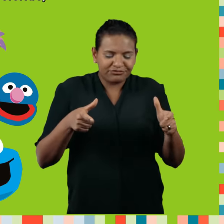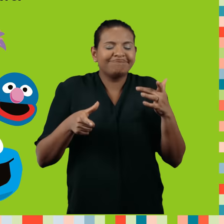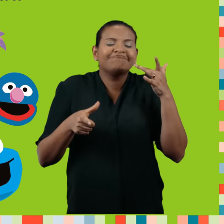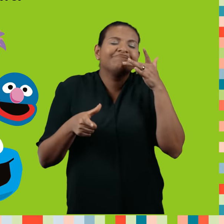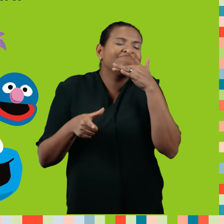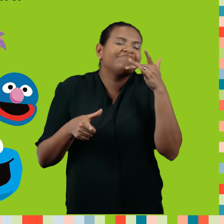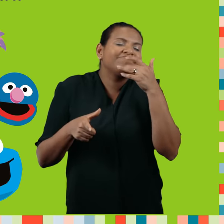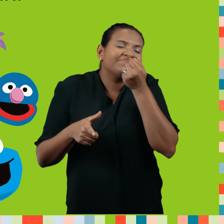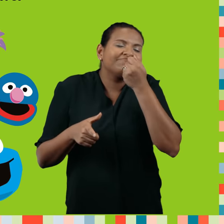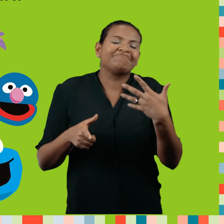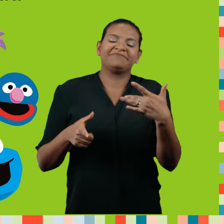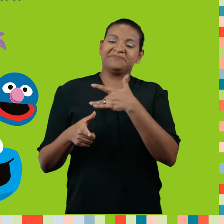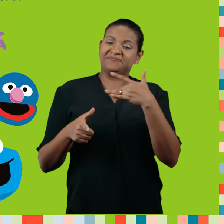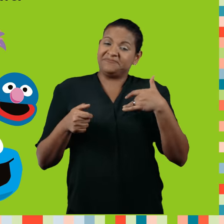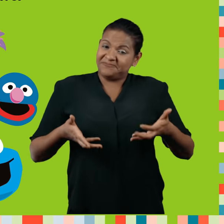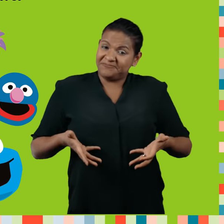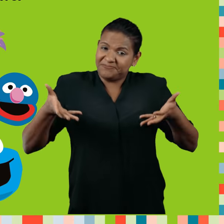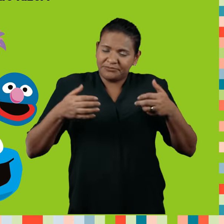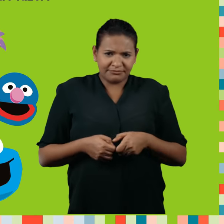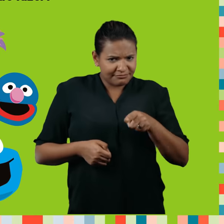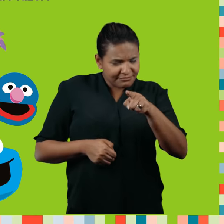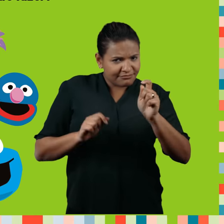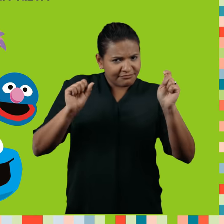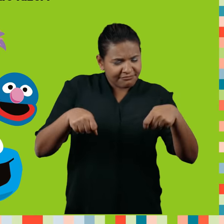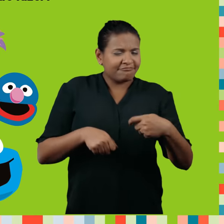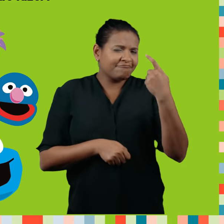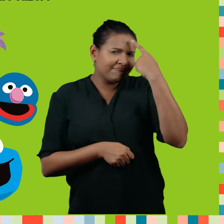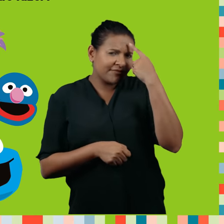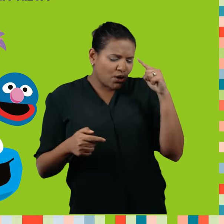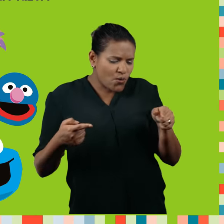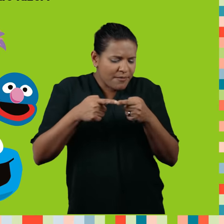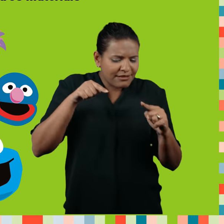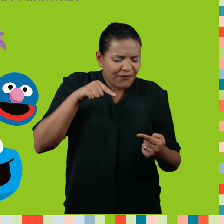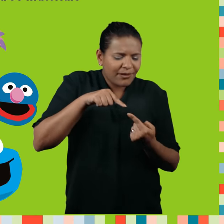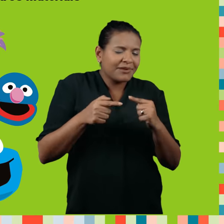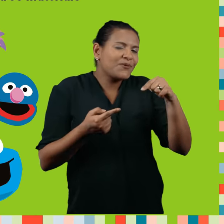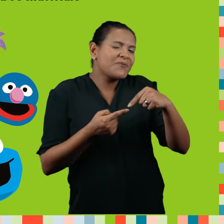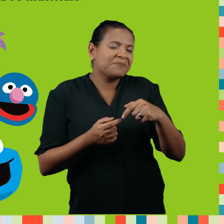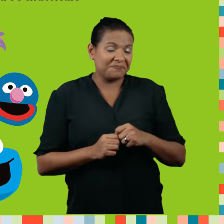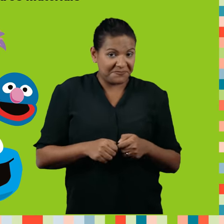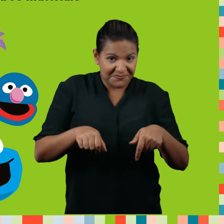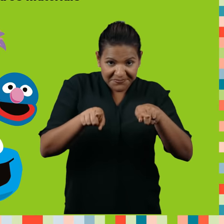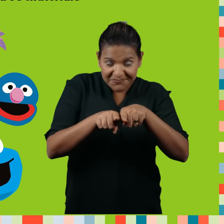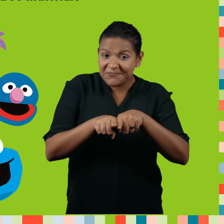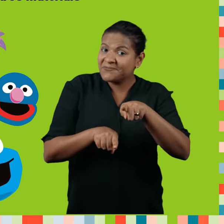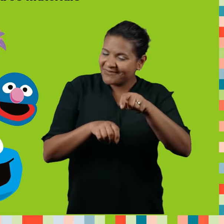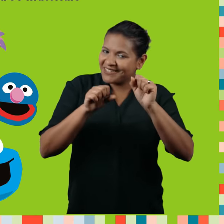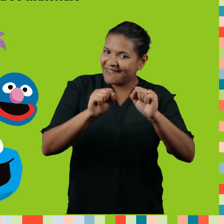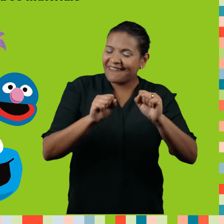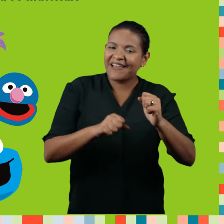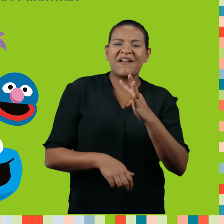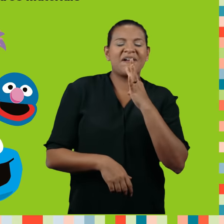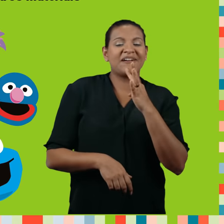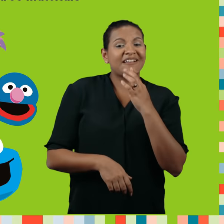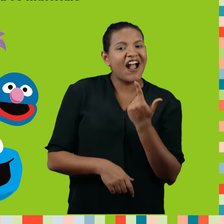colorido, super gostoso e nutritivo? Que combinações você consegue fazer? E não se esqueça que você pode